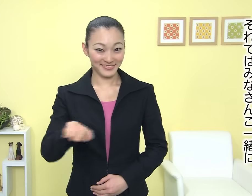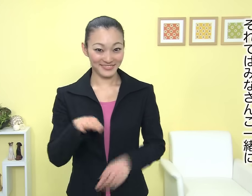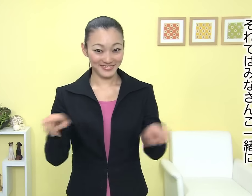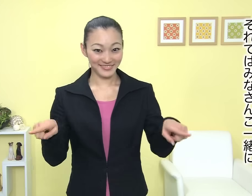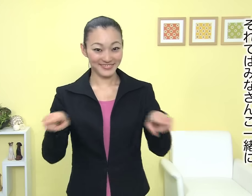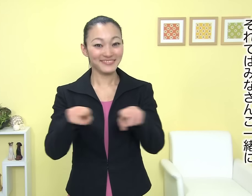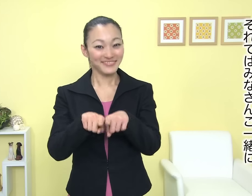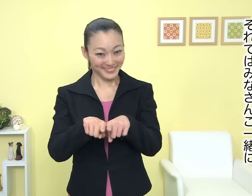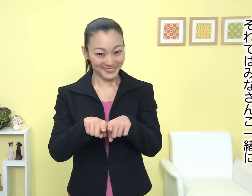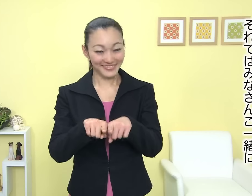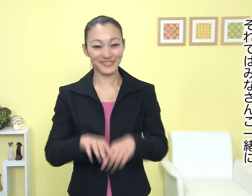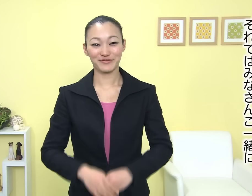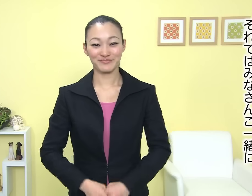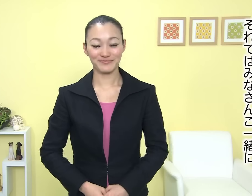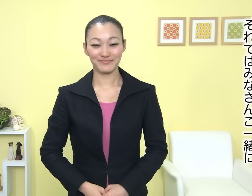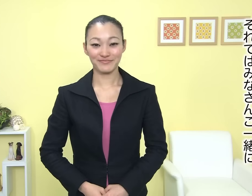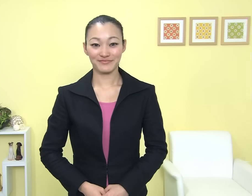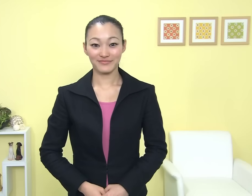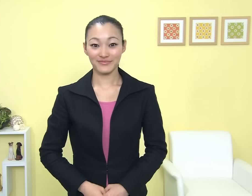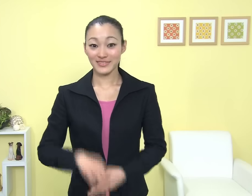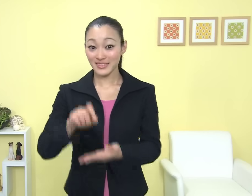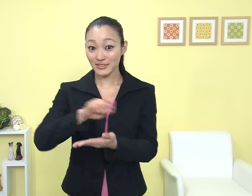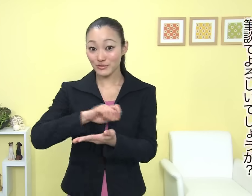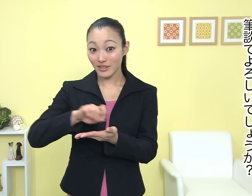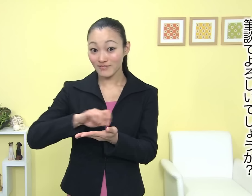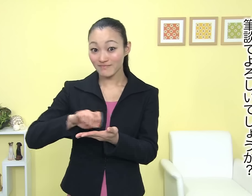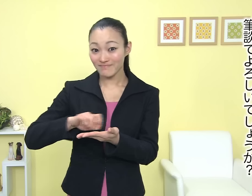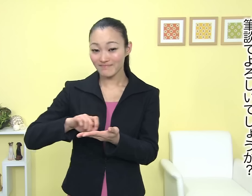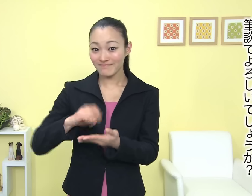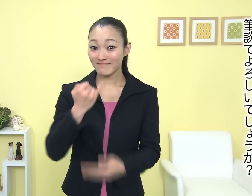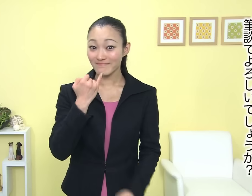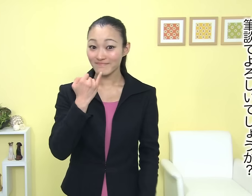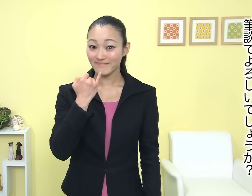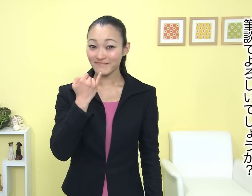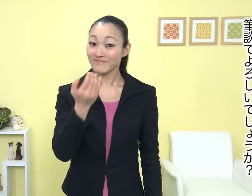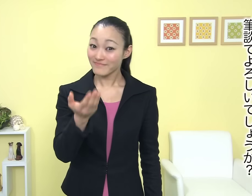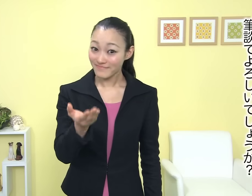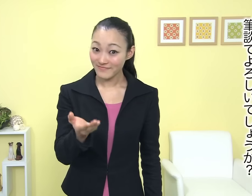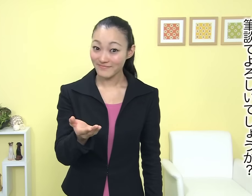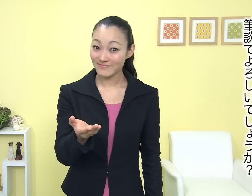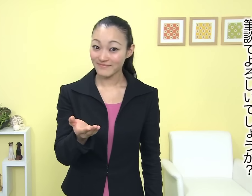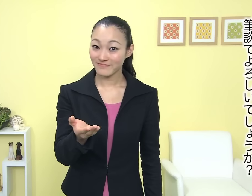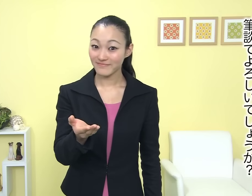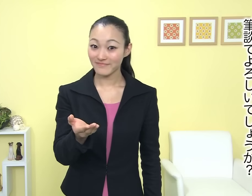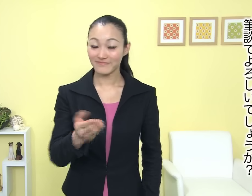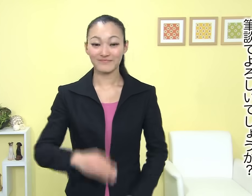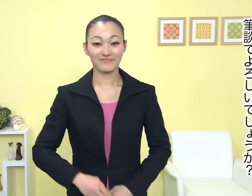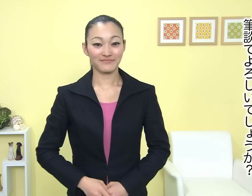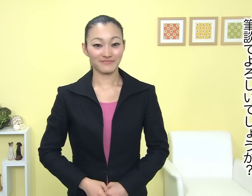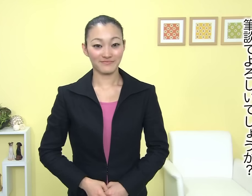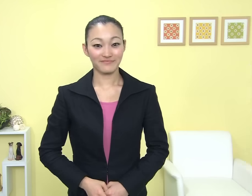それでは皆さんご一緒に、筆談でよろしいでしょうか。